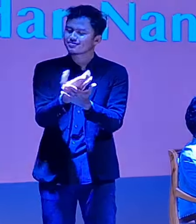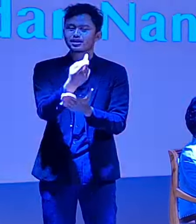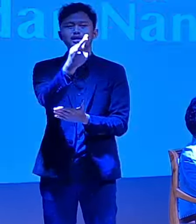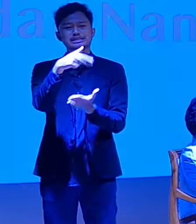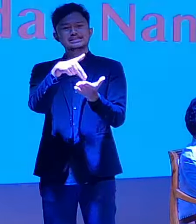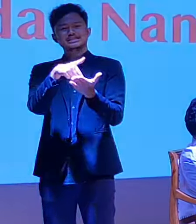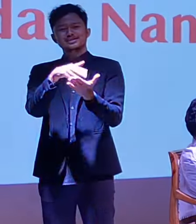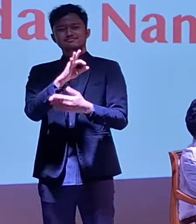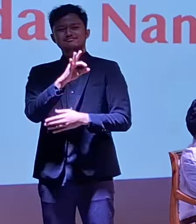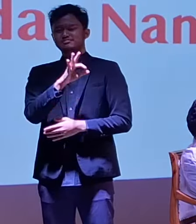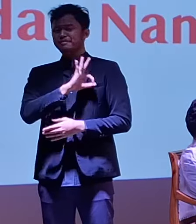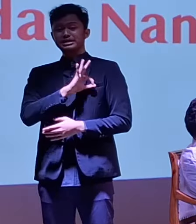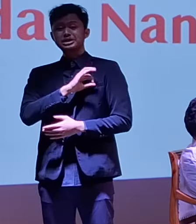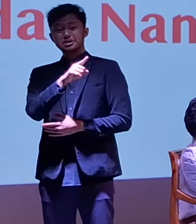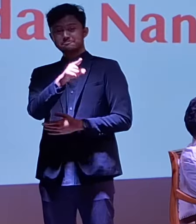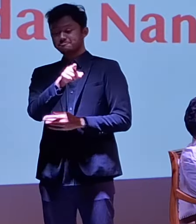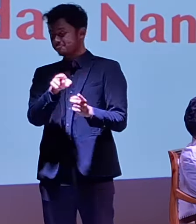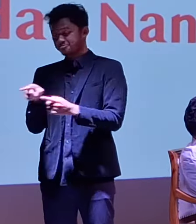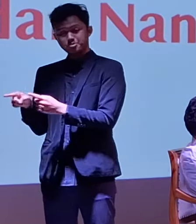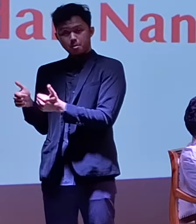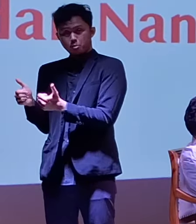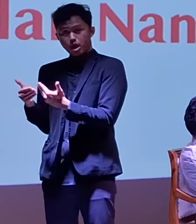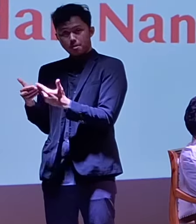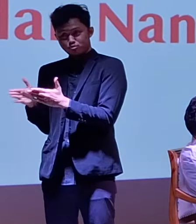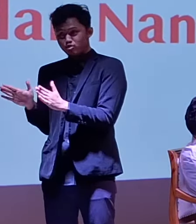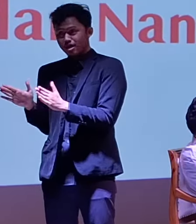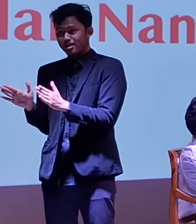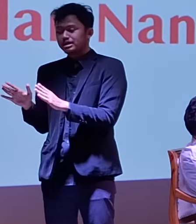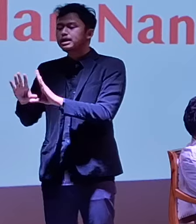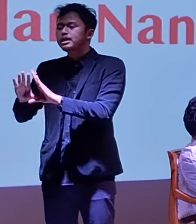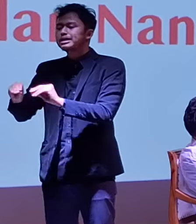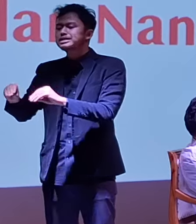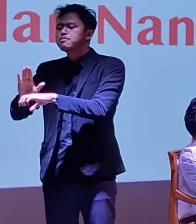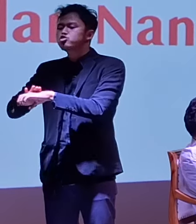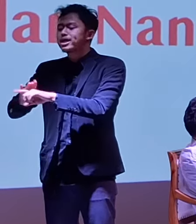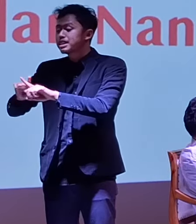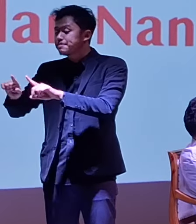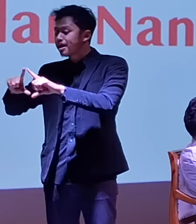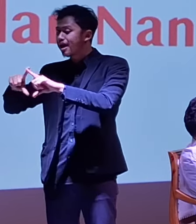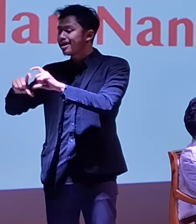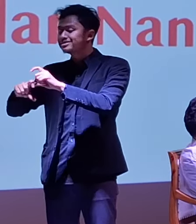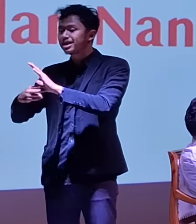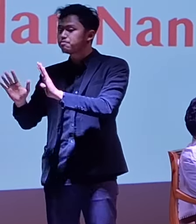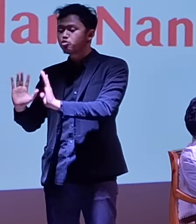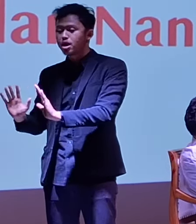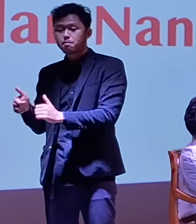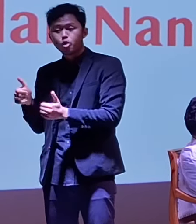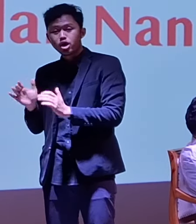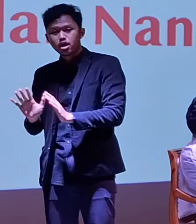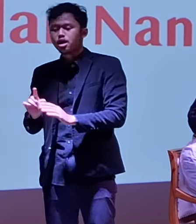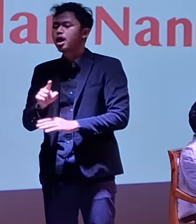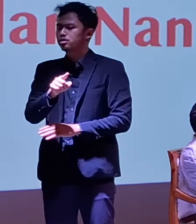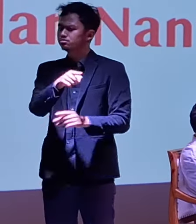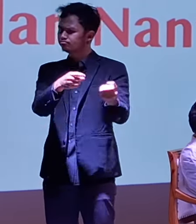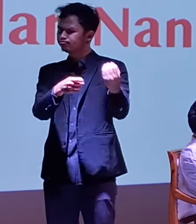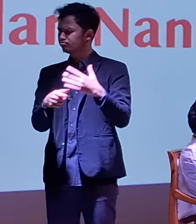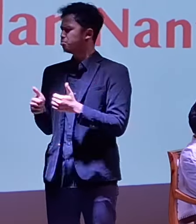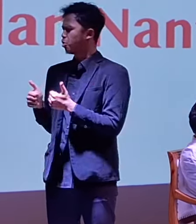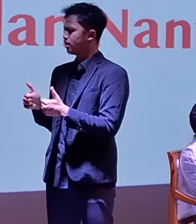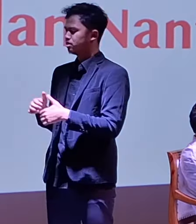dan itu menjadi dirjen pertama yang bukan ASN yang kemudian menjadi dirjen di sebuah kementerian.